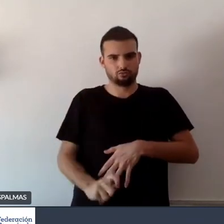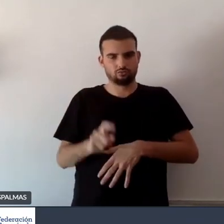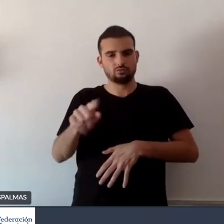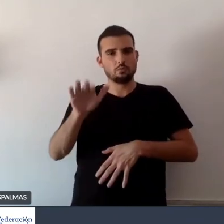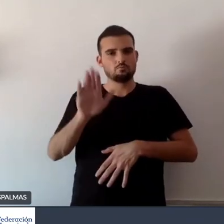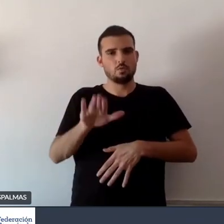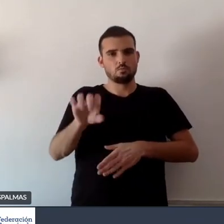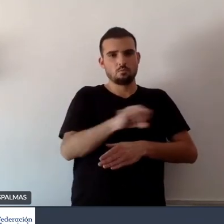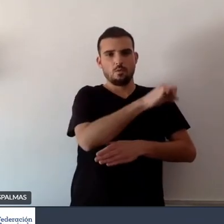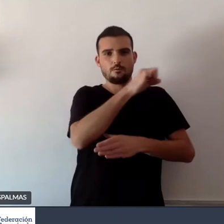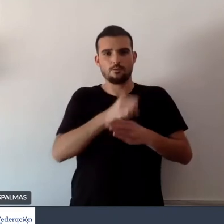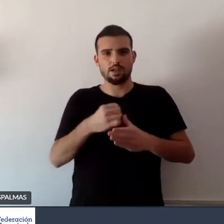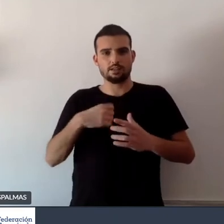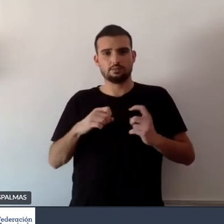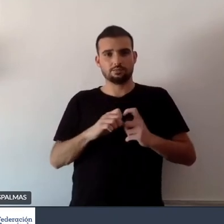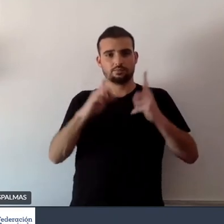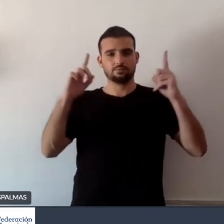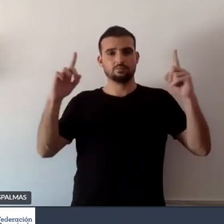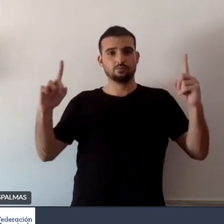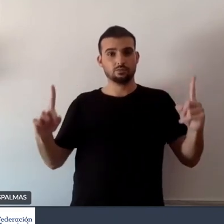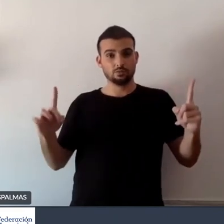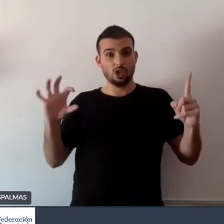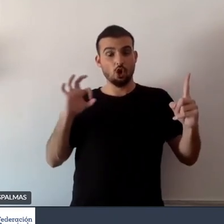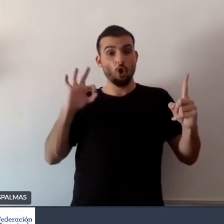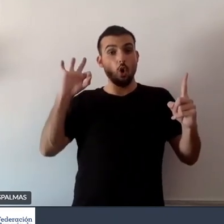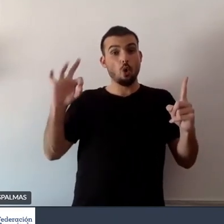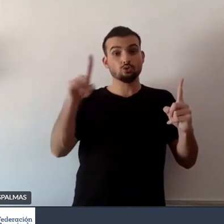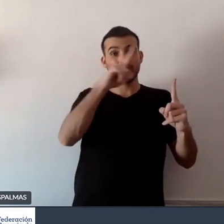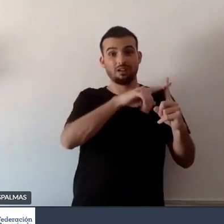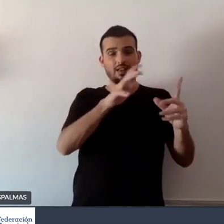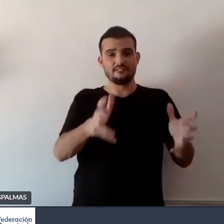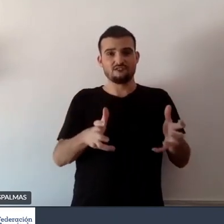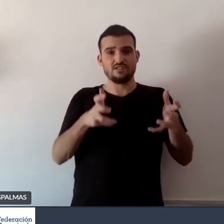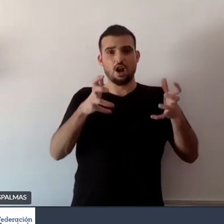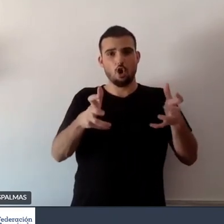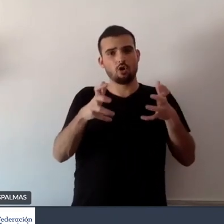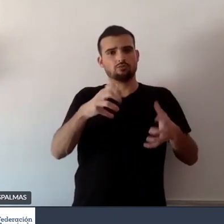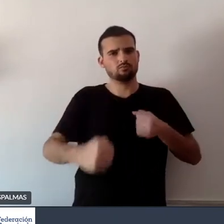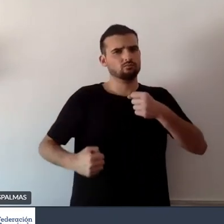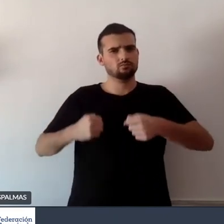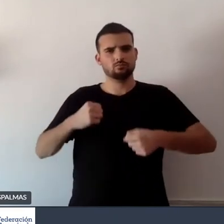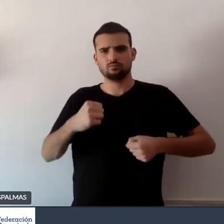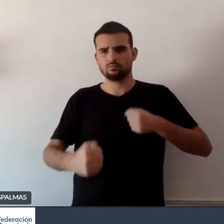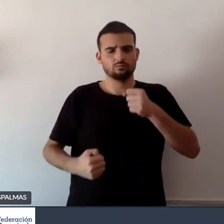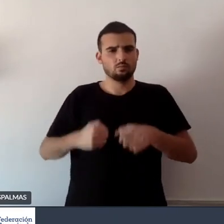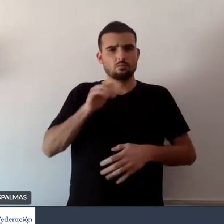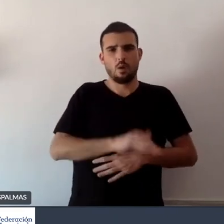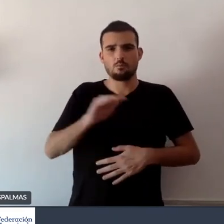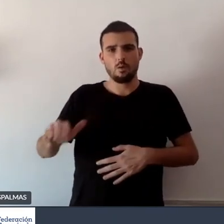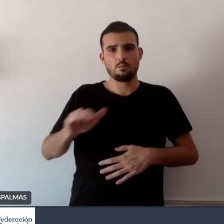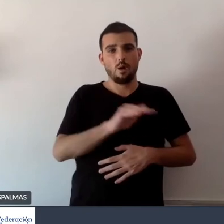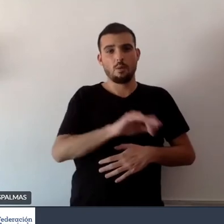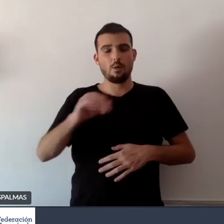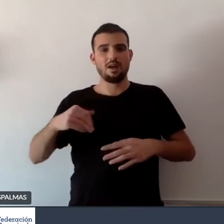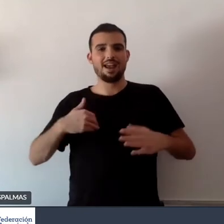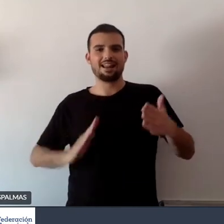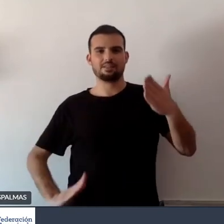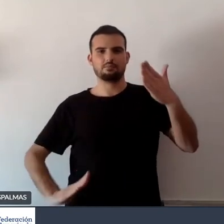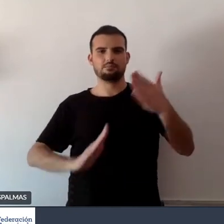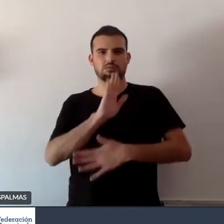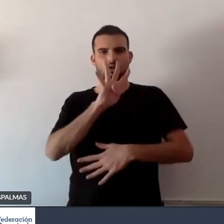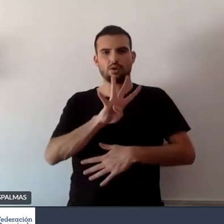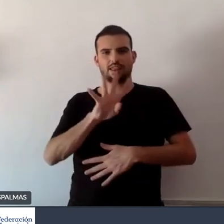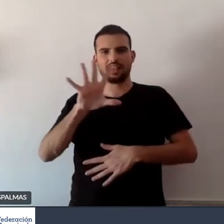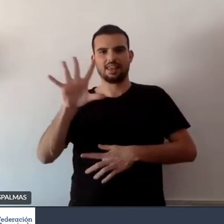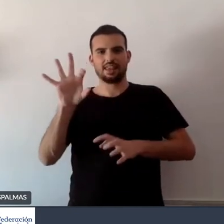otro slot y que en el momento en el que el jugador con balón sale del bloqueo directo, él hace ese corte de 45 grados o desde el slot